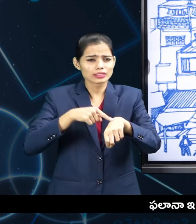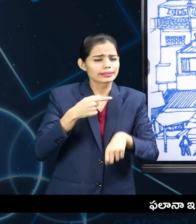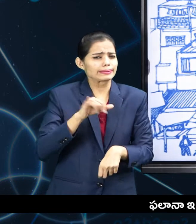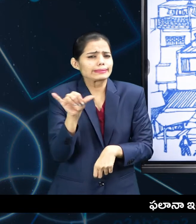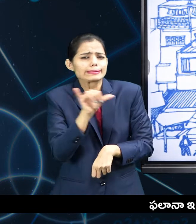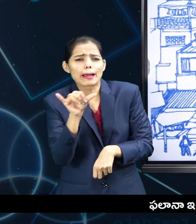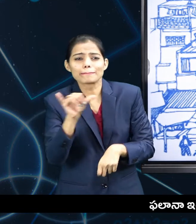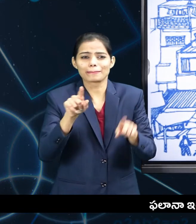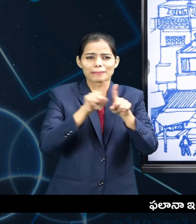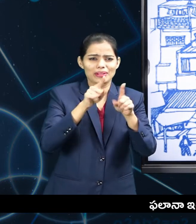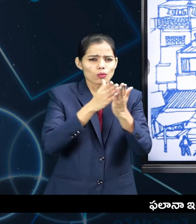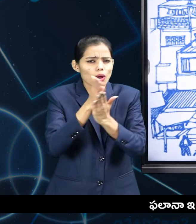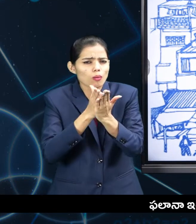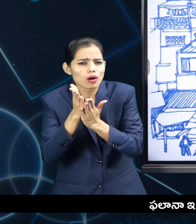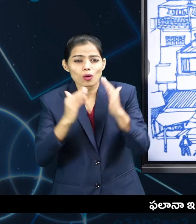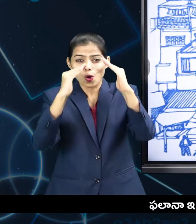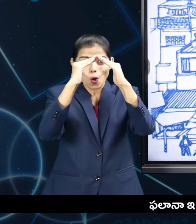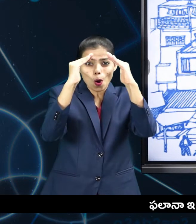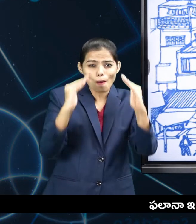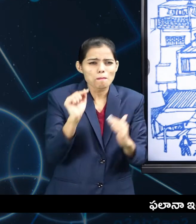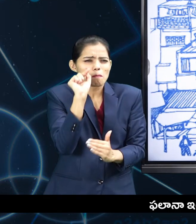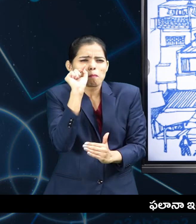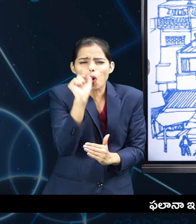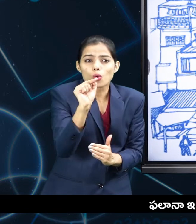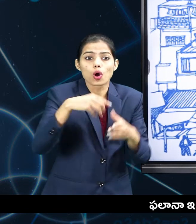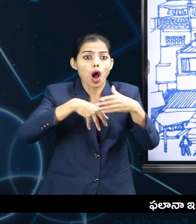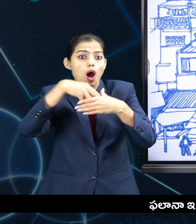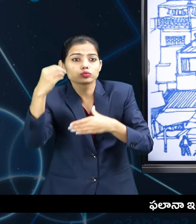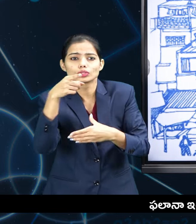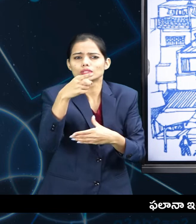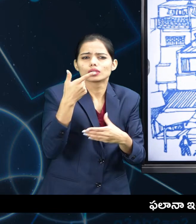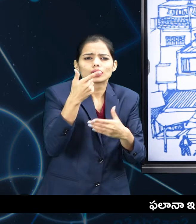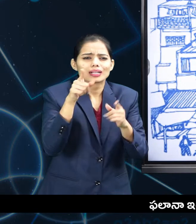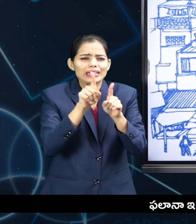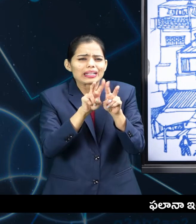ఫలానా ఇంటిని ఎత్తి చూపినట్లే అది కష్టమైన పని అవుతుంది.